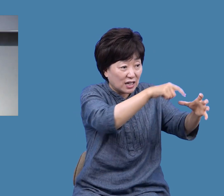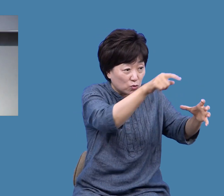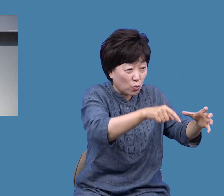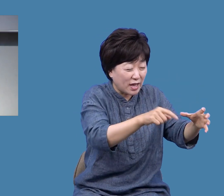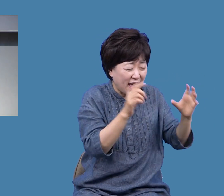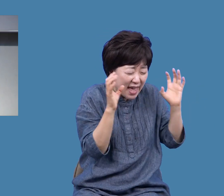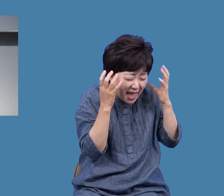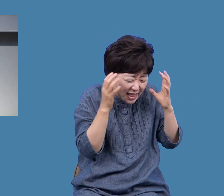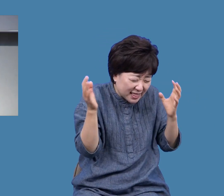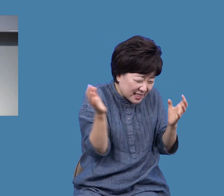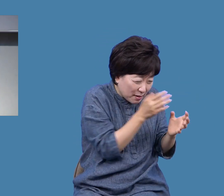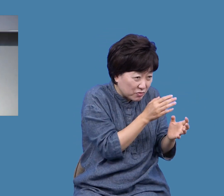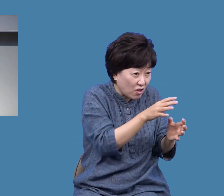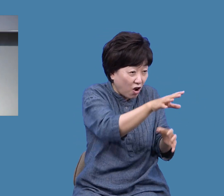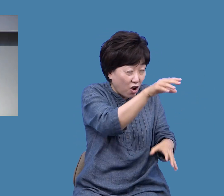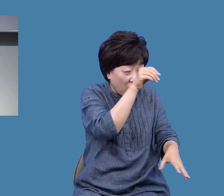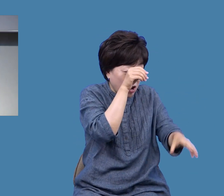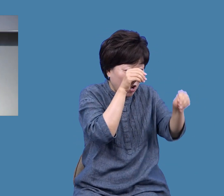거예요.